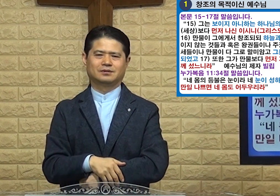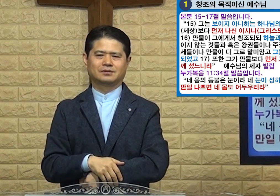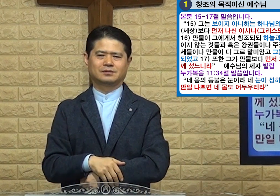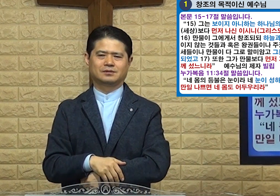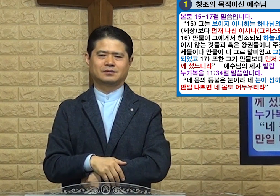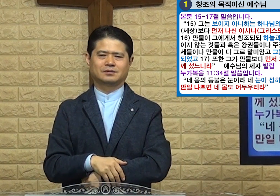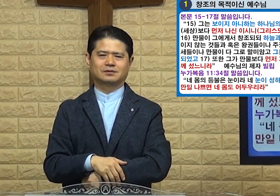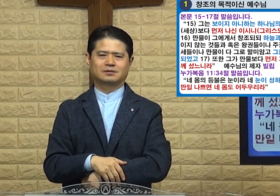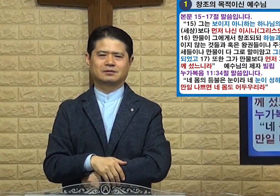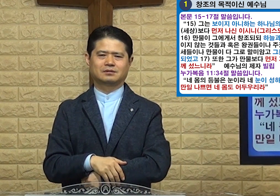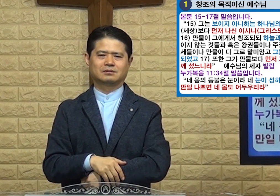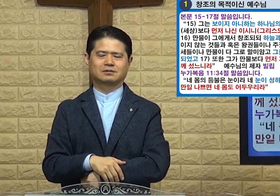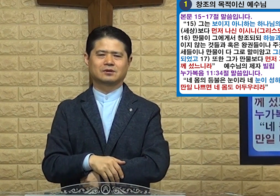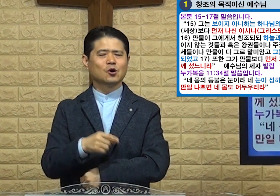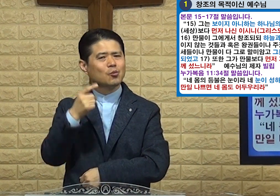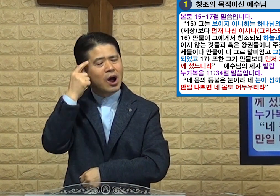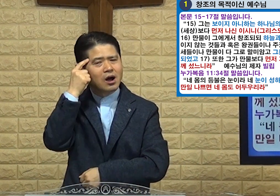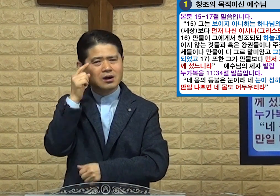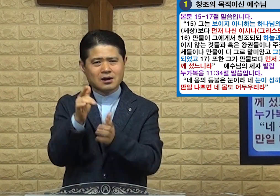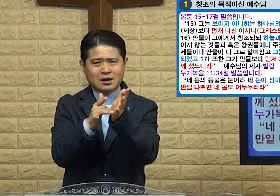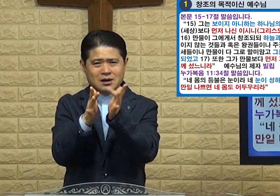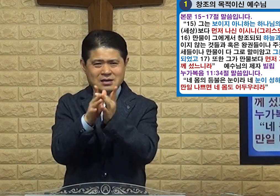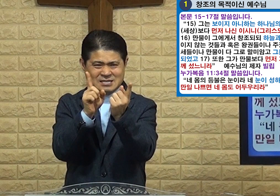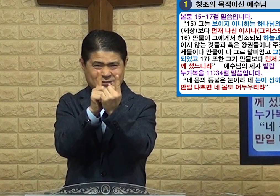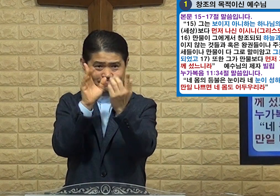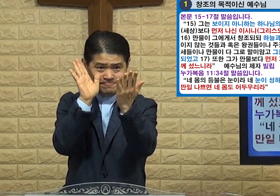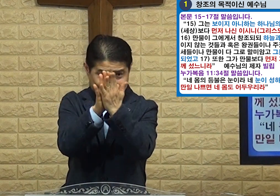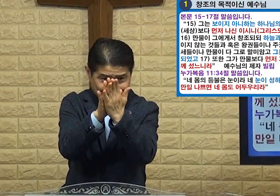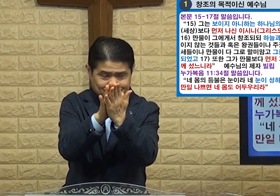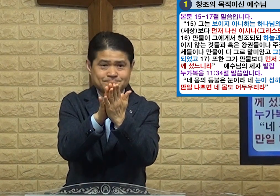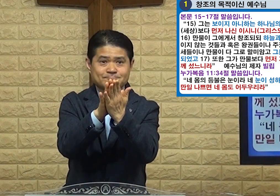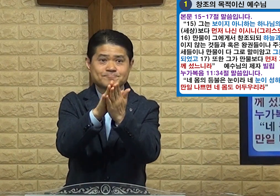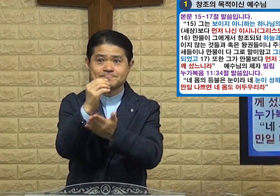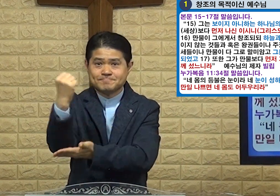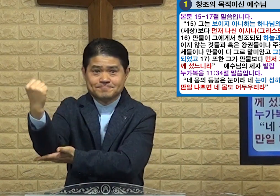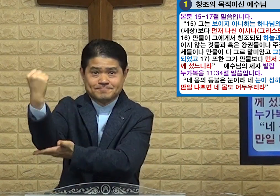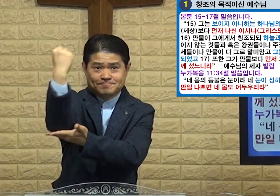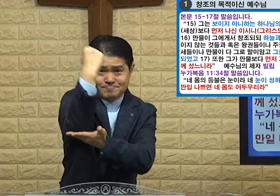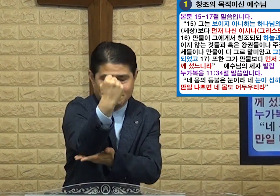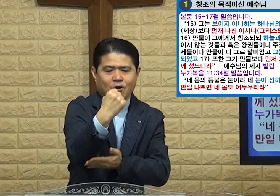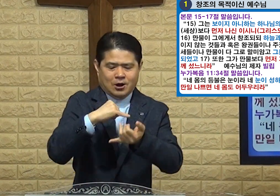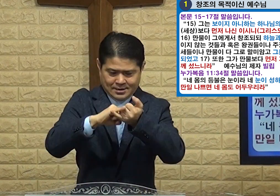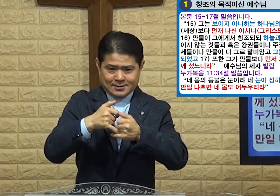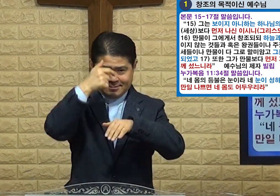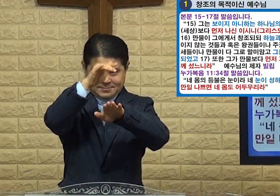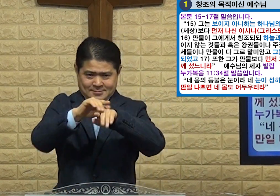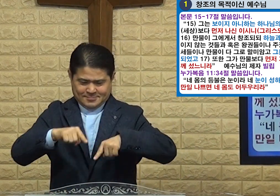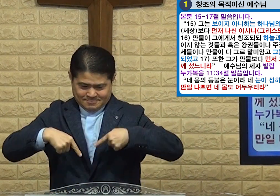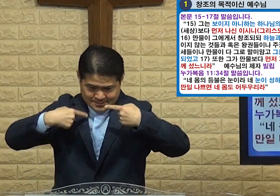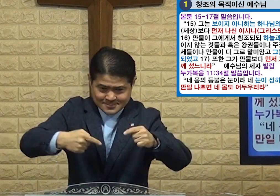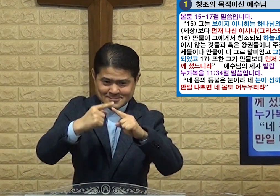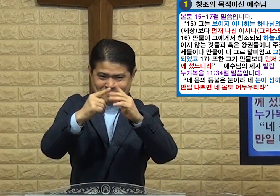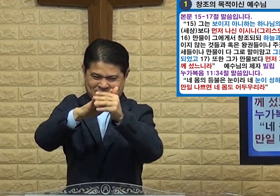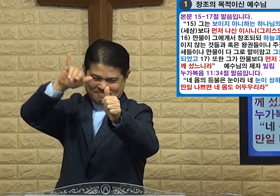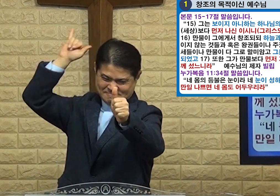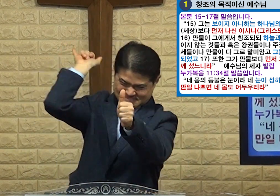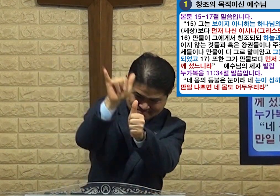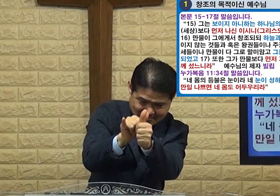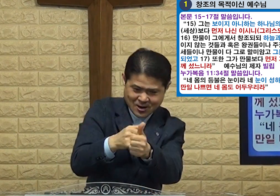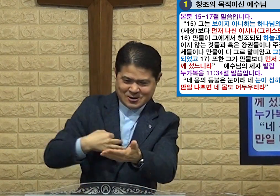범하는 것이 문제입니다. 왜냐하면 예수님을 직접 만난다면 그분이 우리 안에 계신다면 우리가